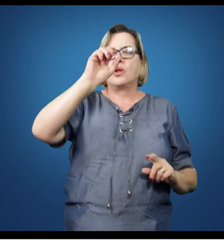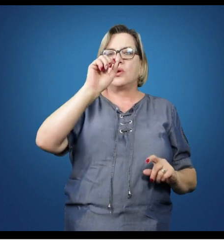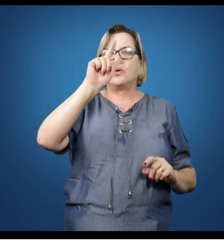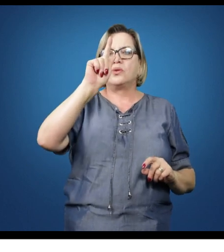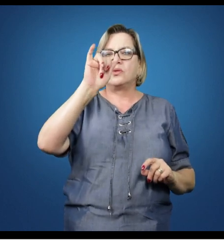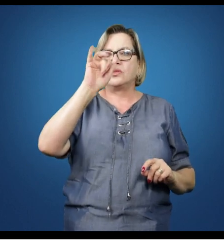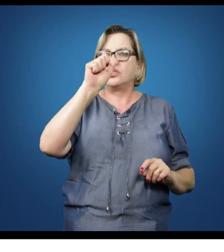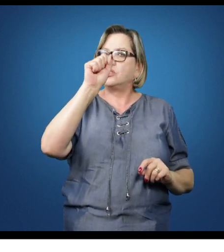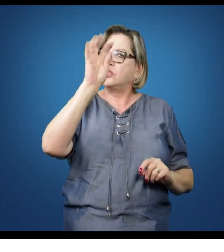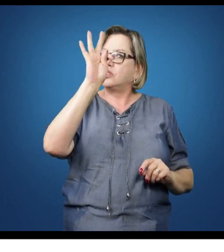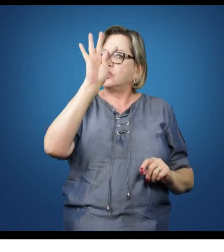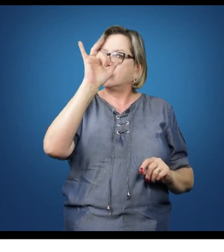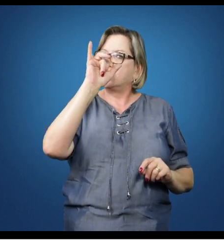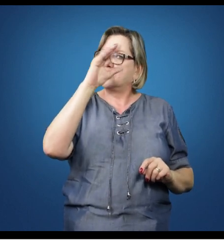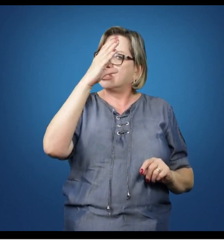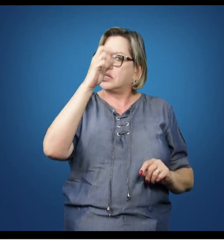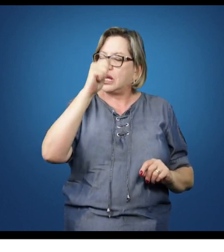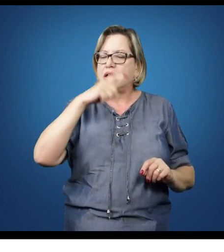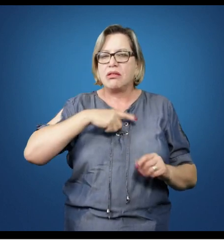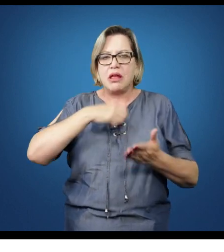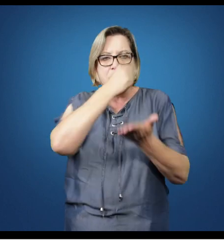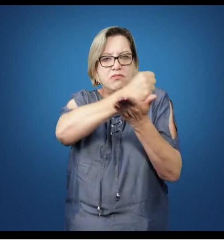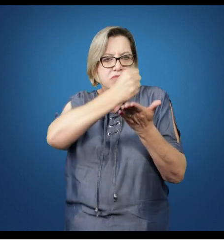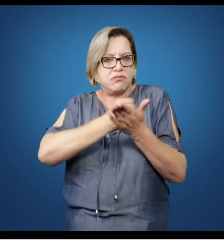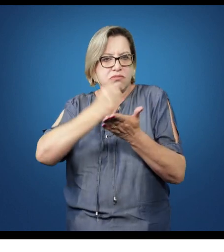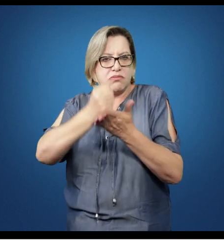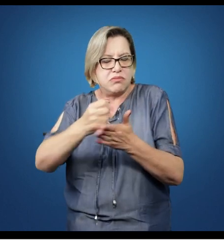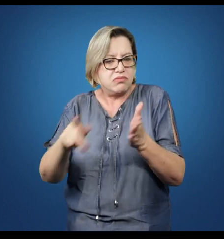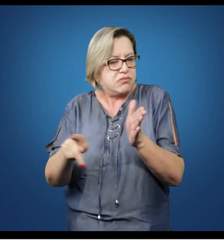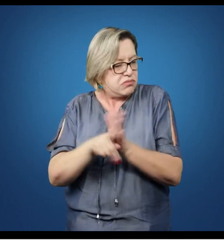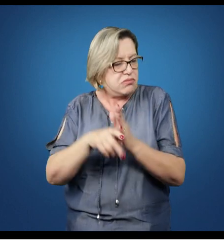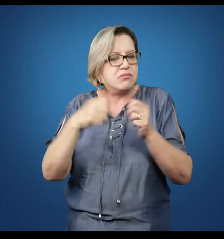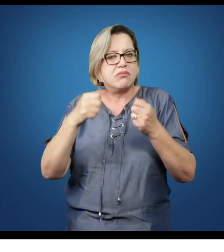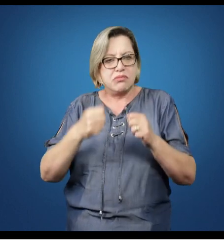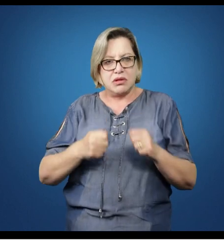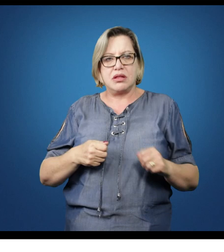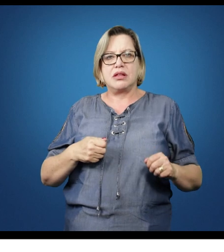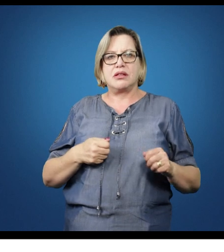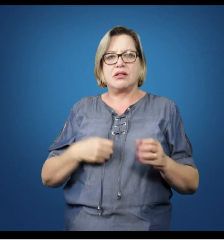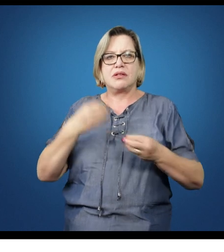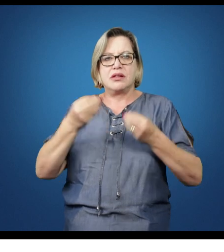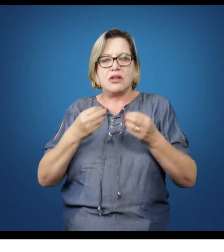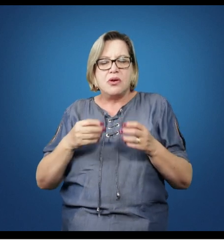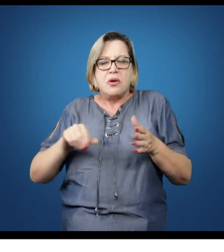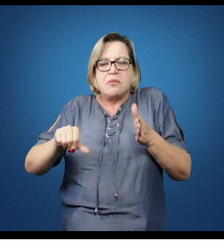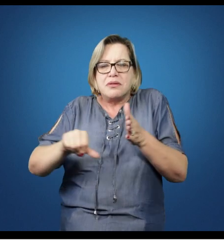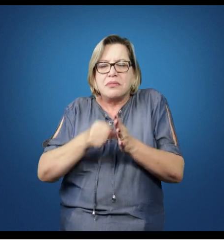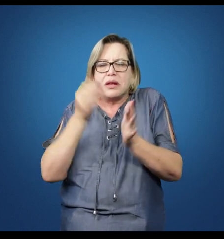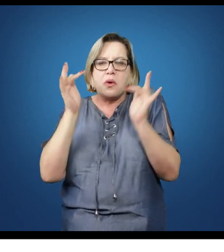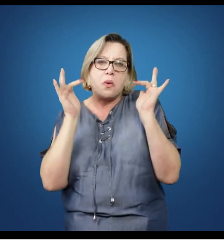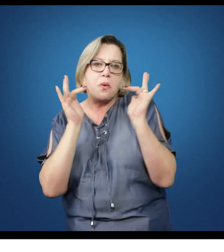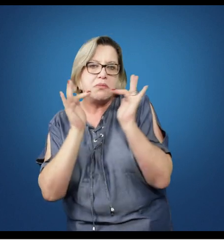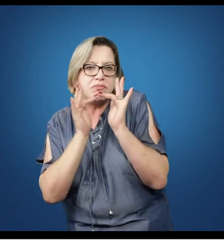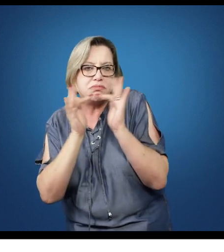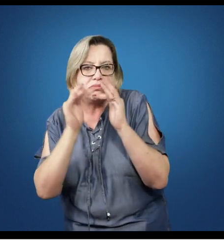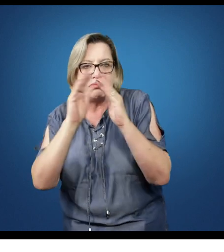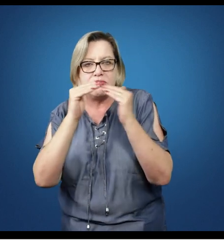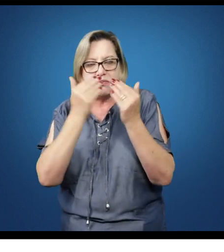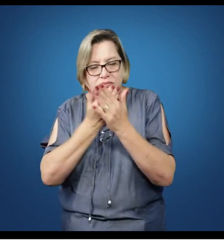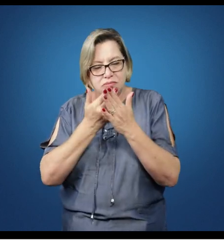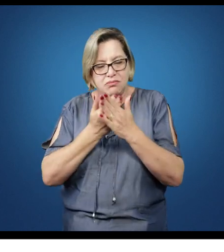é isso nos documentos da disciplina então a o primeiro contato com a escola essa aproximação que é muito